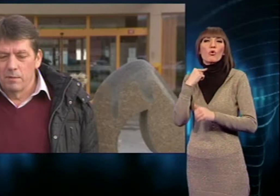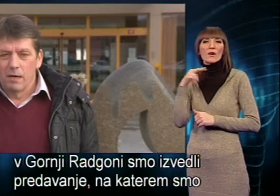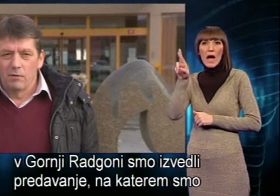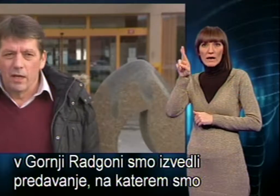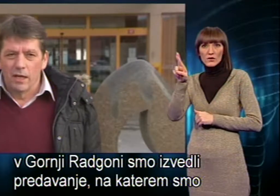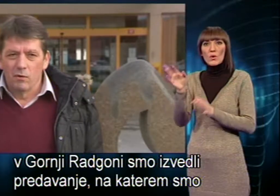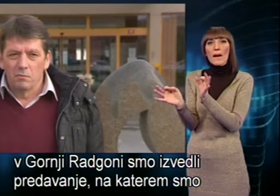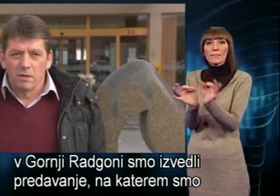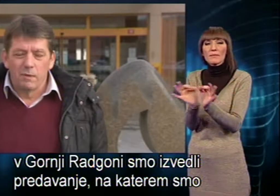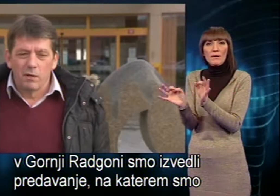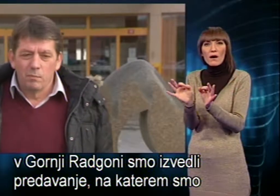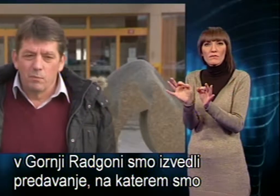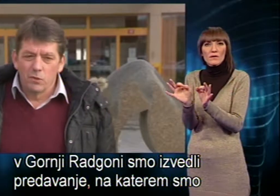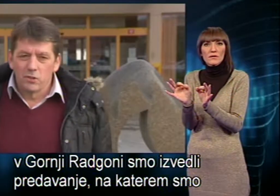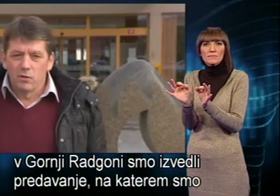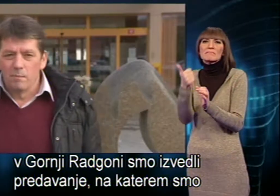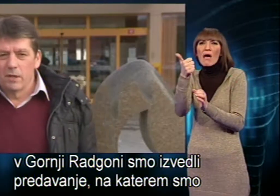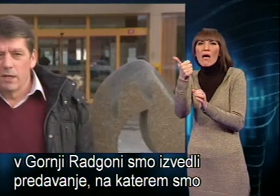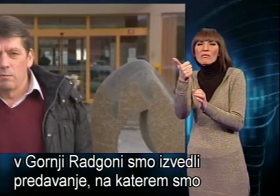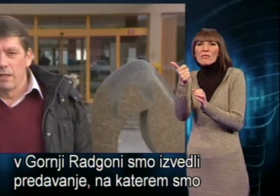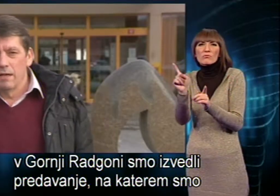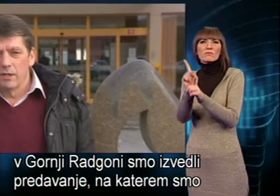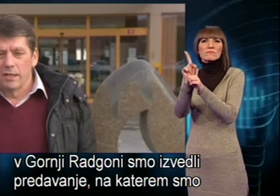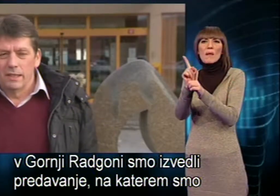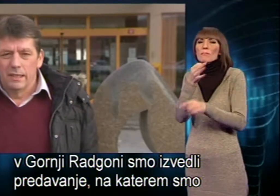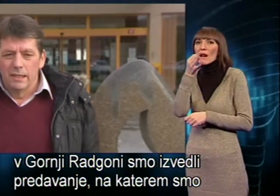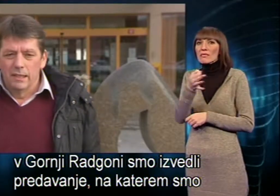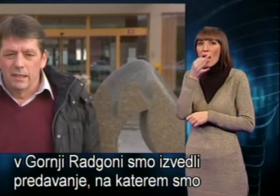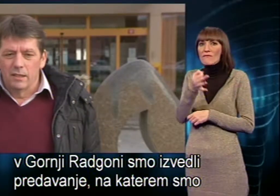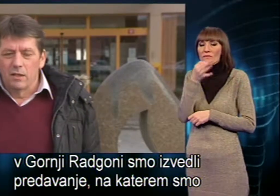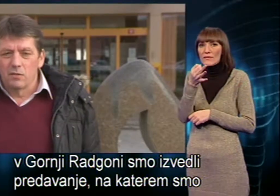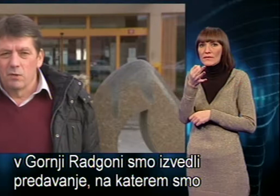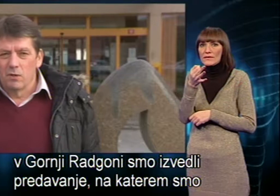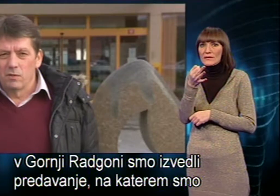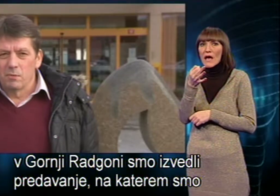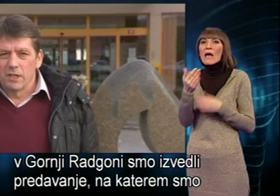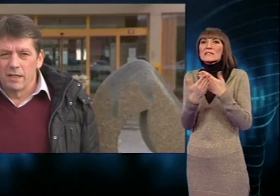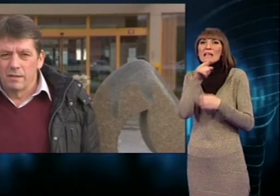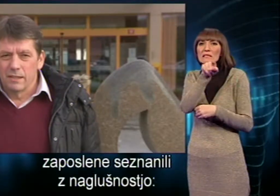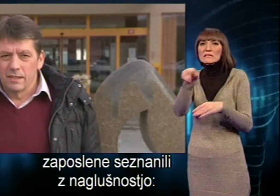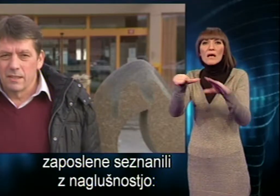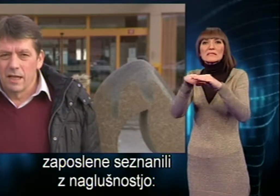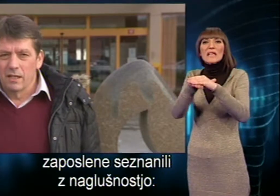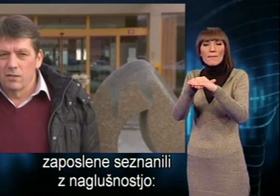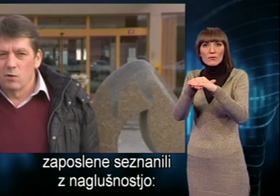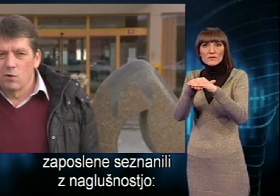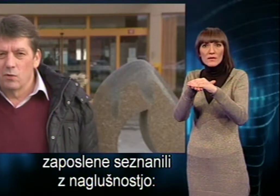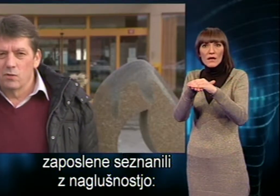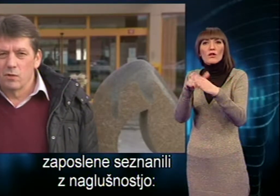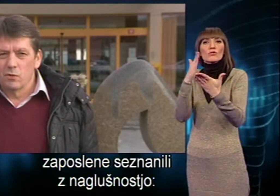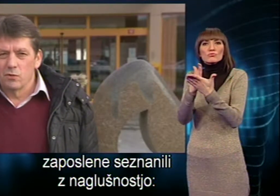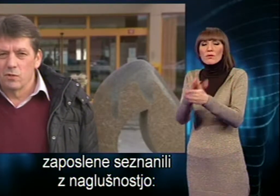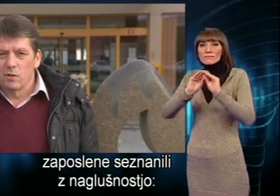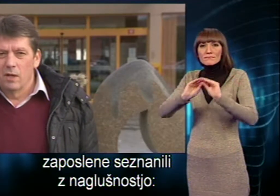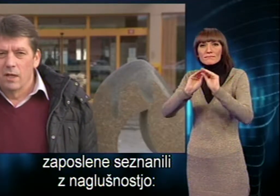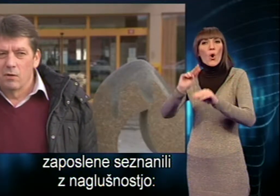Radgoni pripravili eno, da bi rekel promocijsko, ampak eno predavanje, kjer smo zaposlene seznanili z gluhoto,